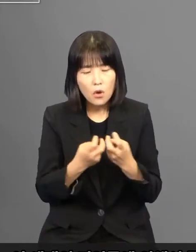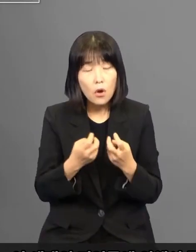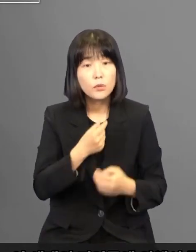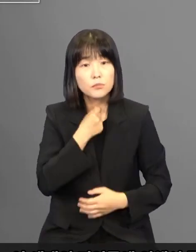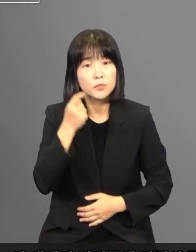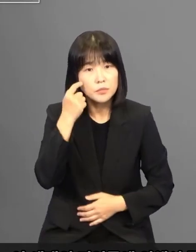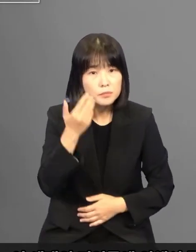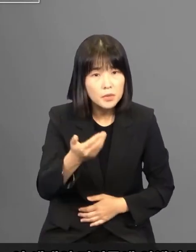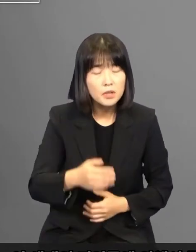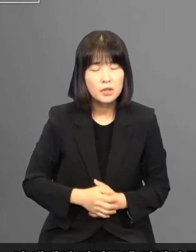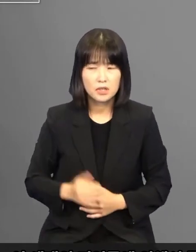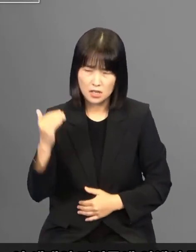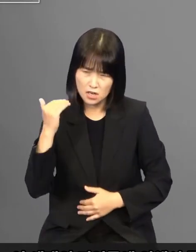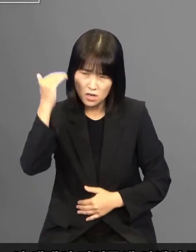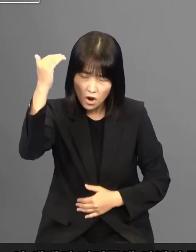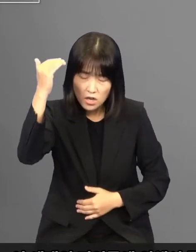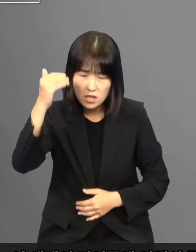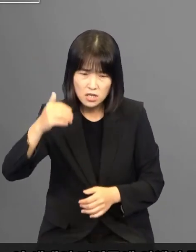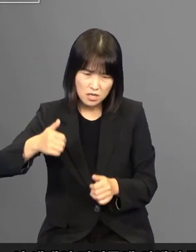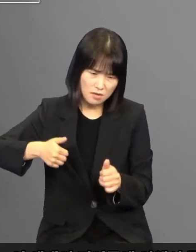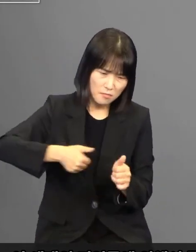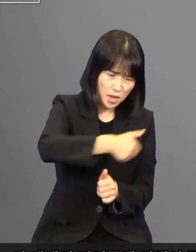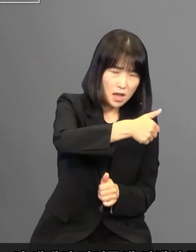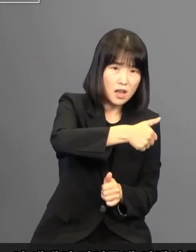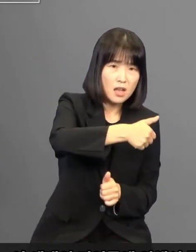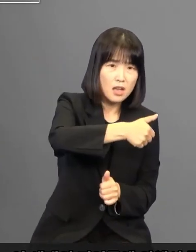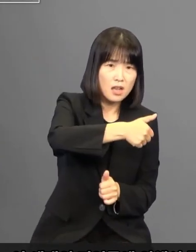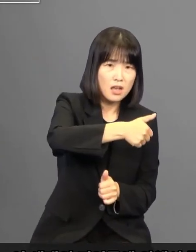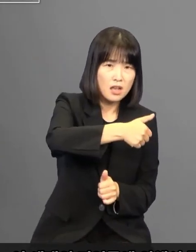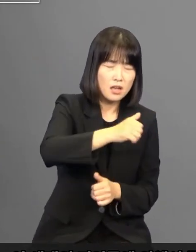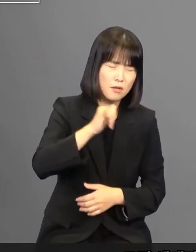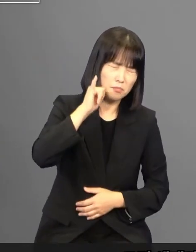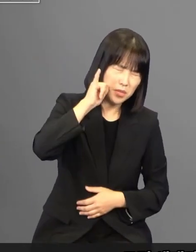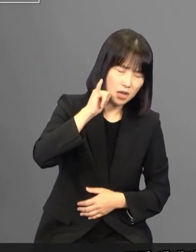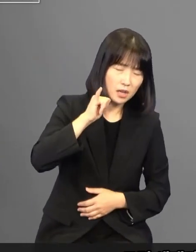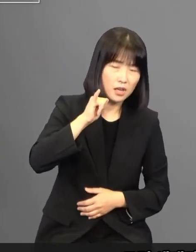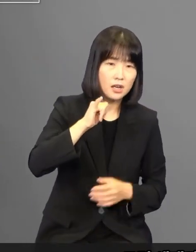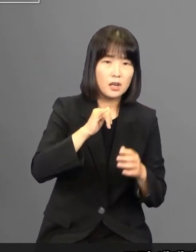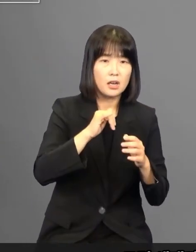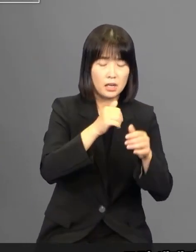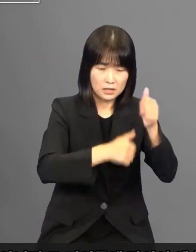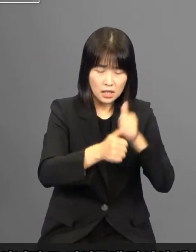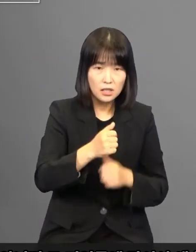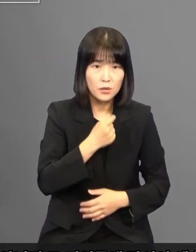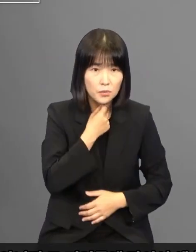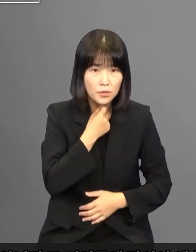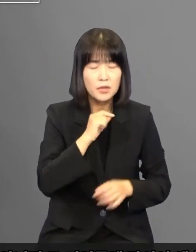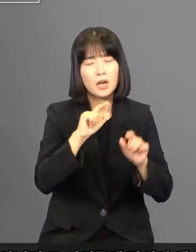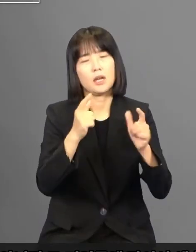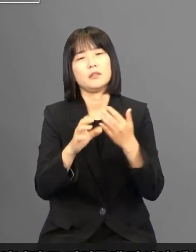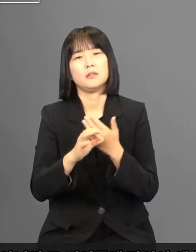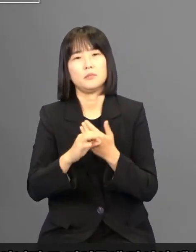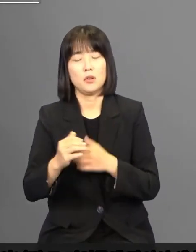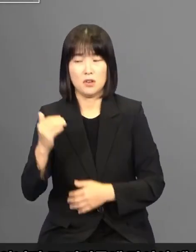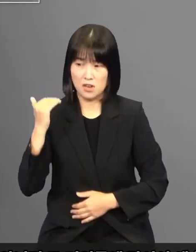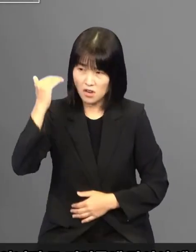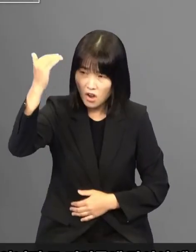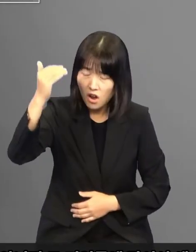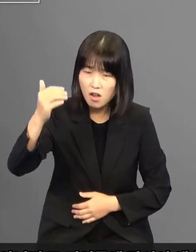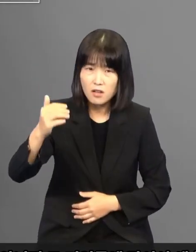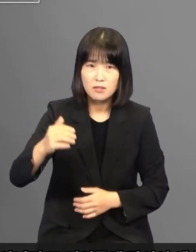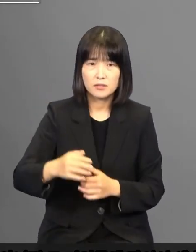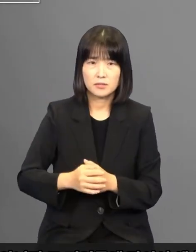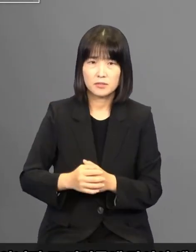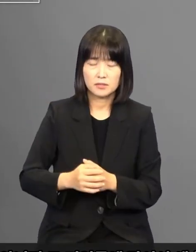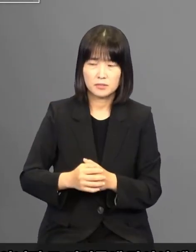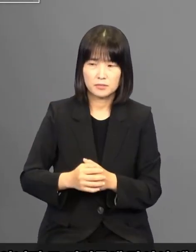세대의 거인들에 의해서 죽임을 당하는, 끌려가는, 중독을 당하는 그런 세대가 되기를 원하십니까? 아니면 그 거인들에 맞서서,